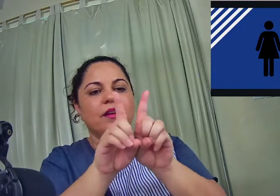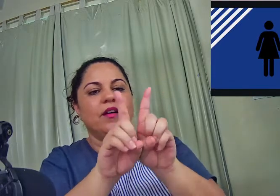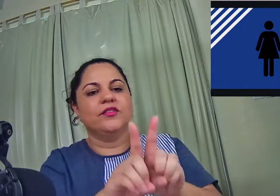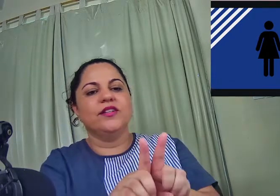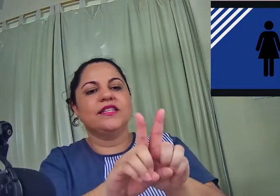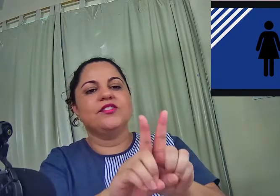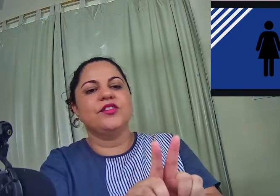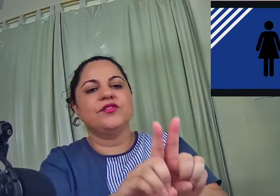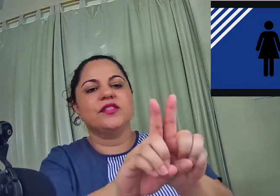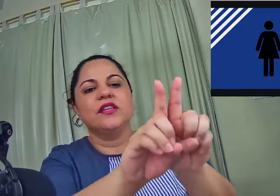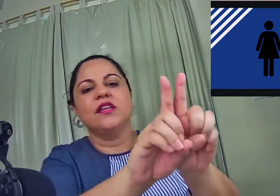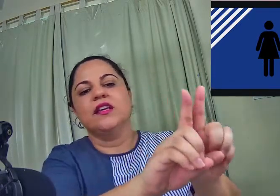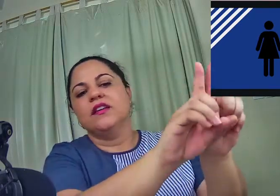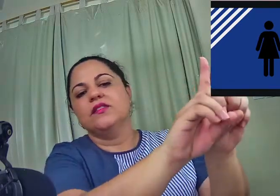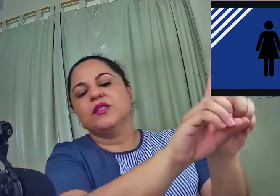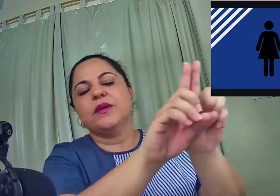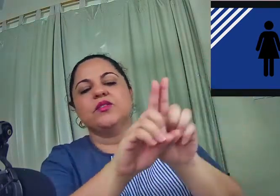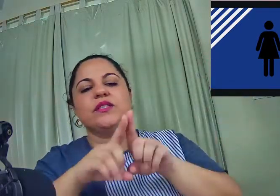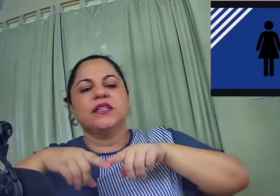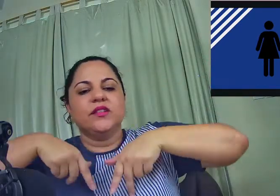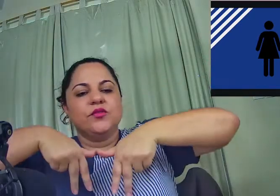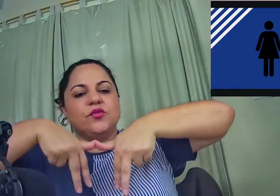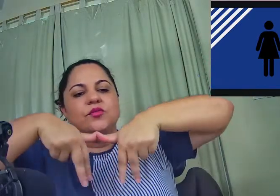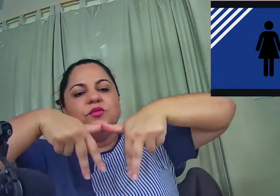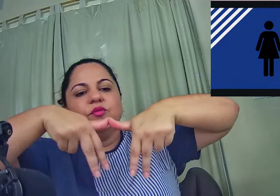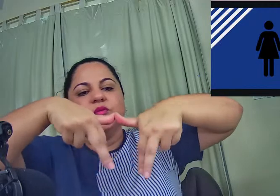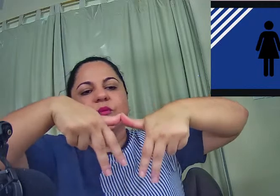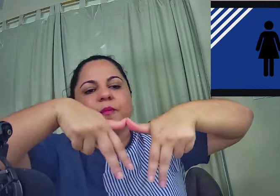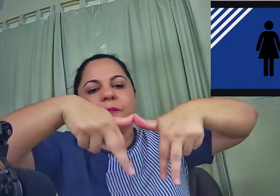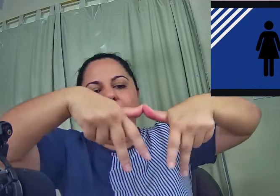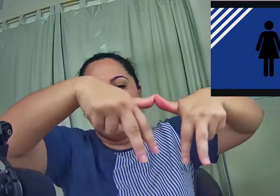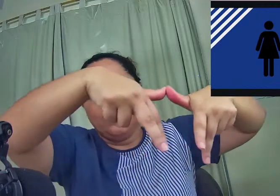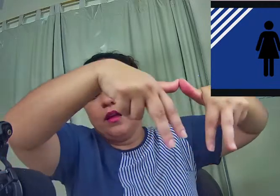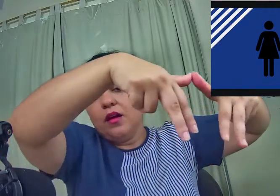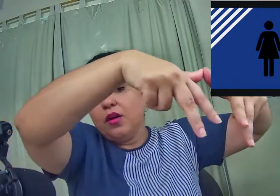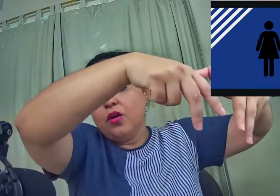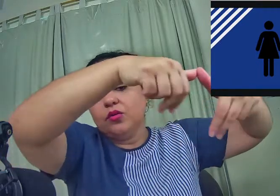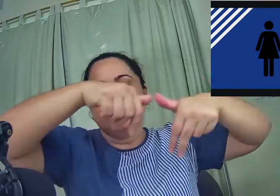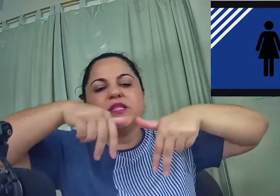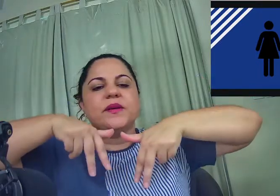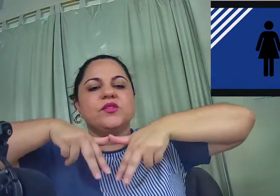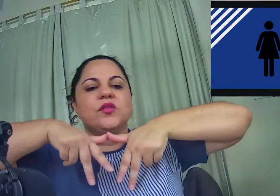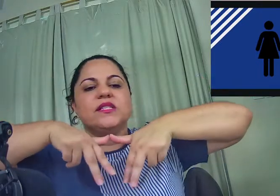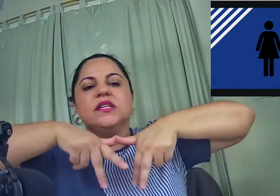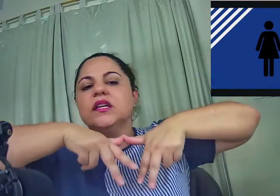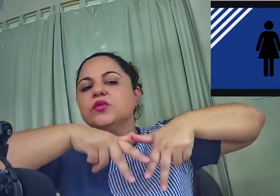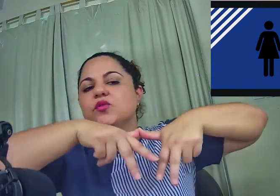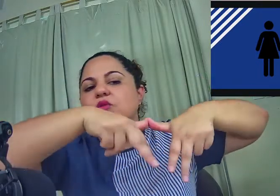dois dedinhos, duas pessoas andando junto ou duas pessoas andando